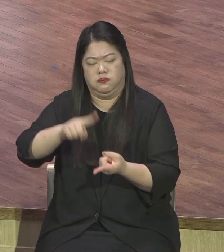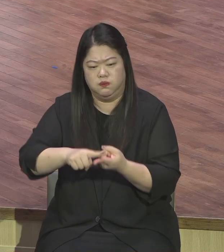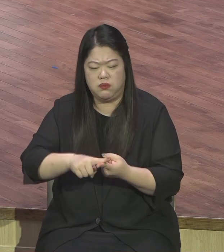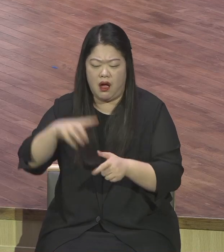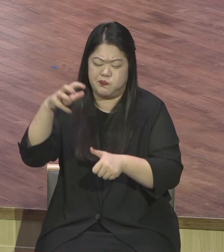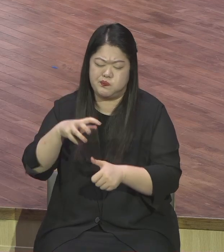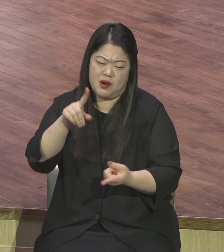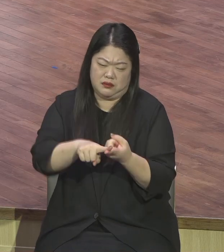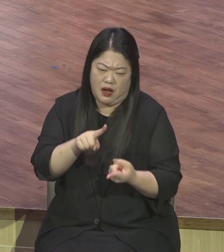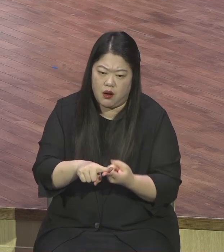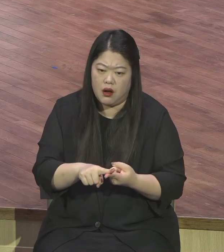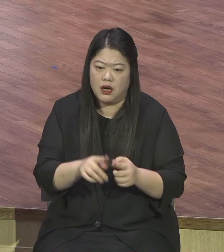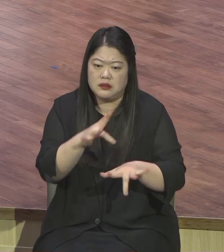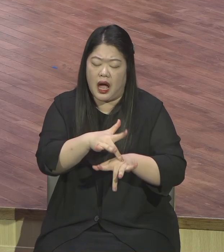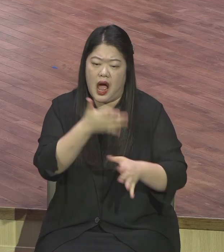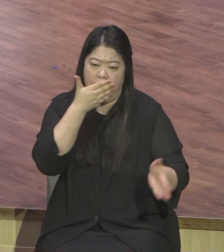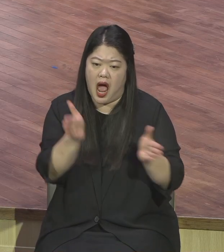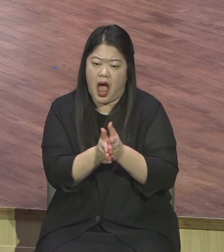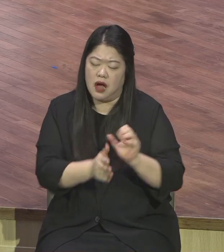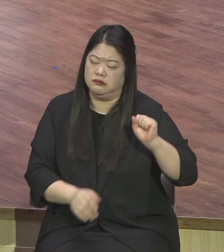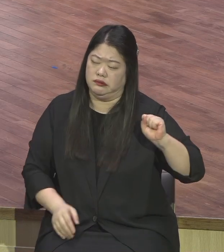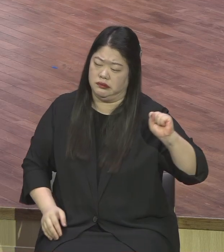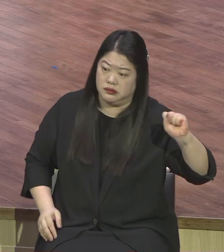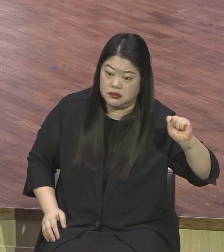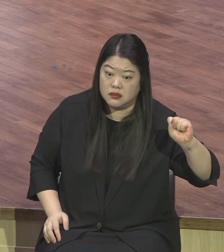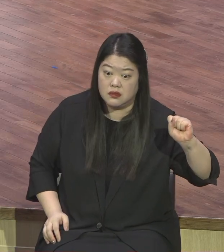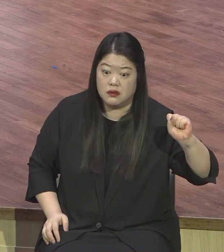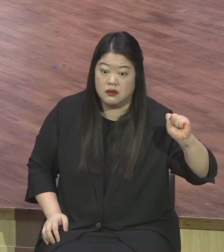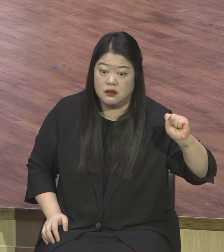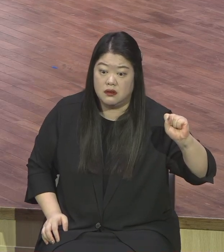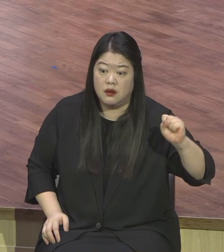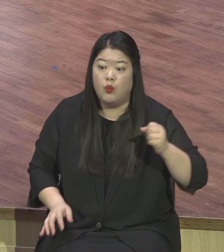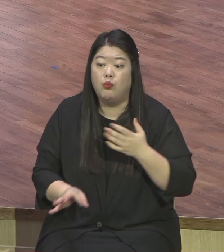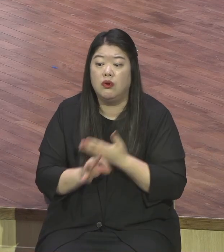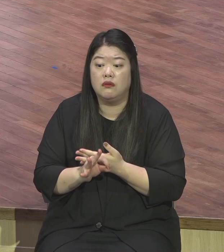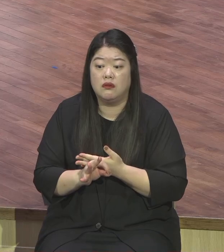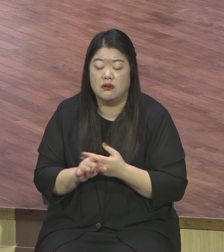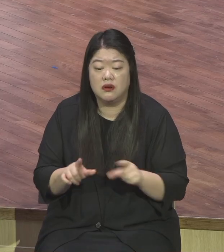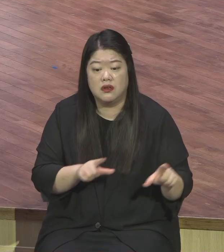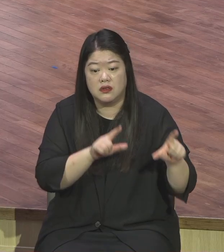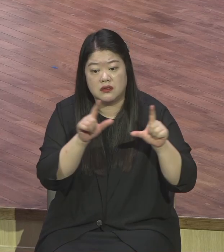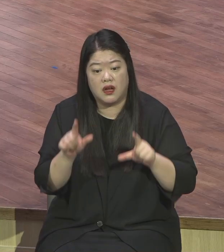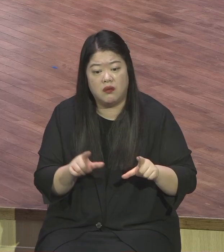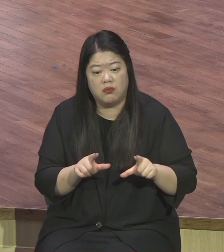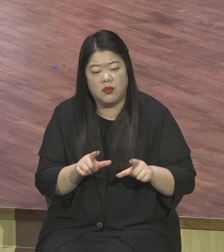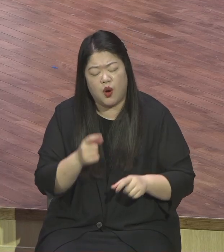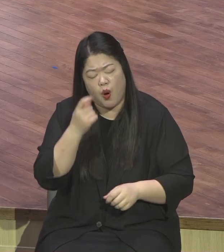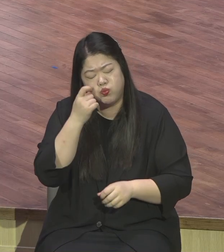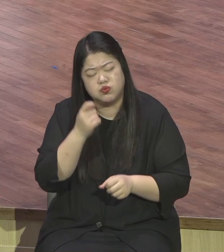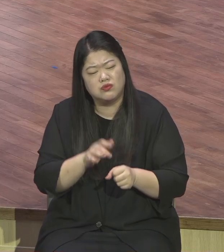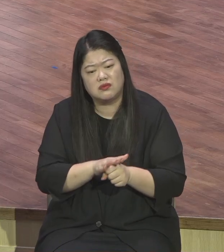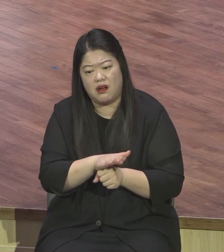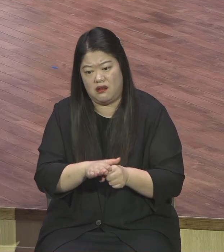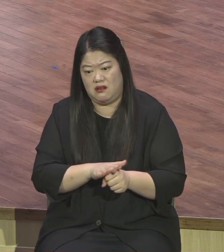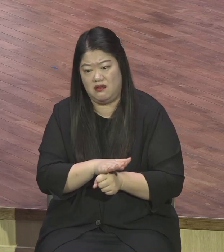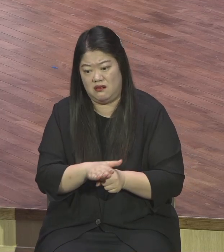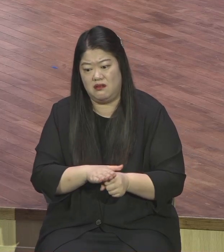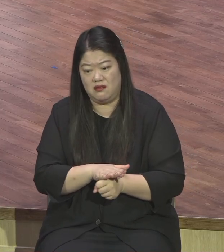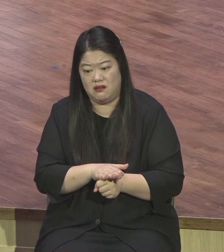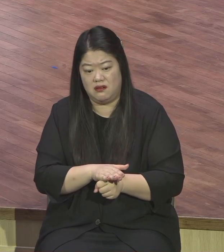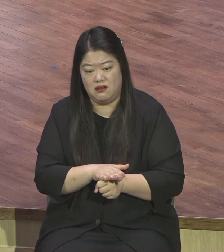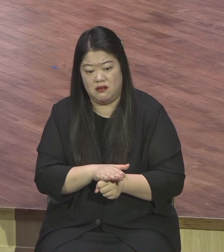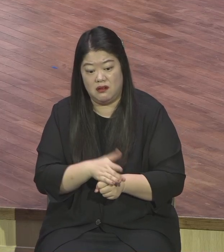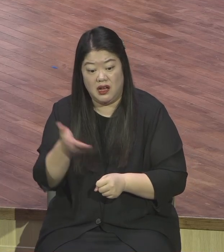더 이상 이제 붙잡을 게 없어 우리를 억멸 존재가 하나도 없다. 이것만큼 인생 최고의